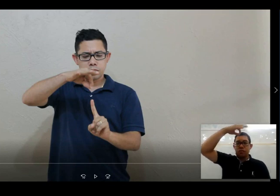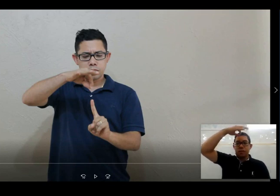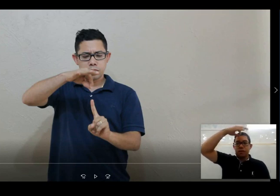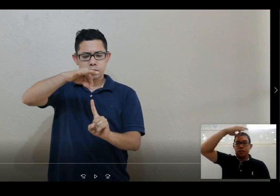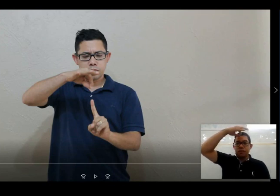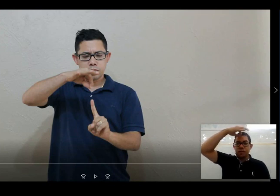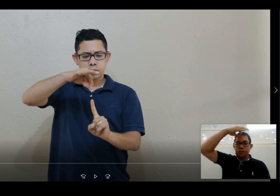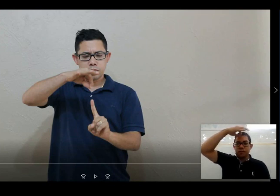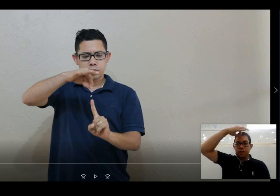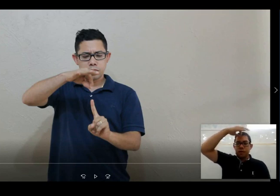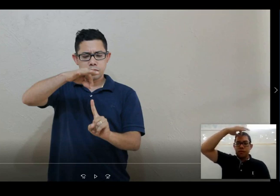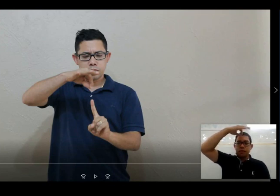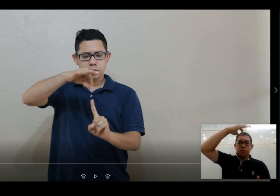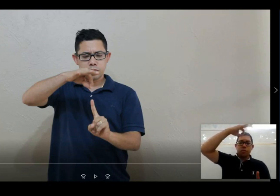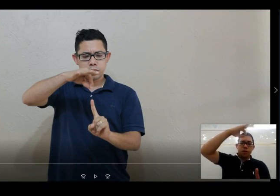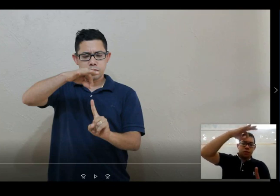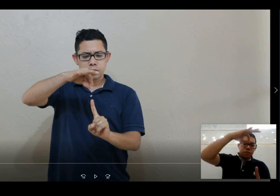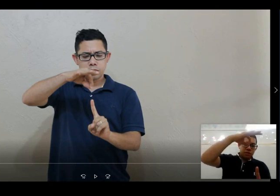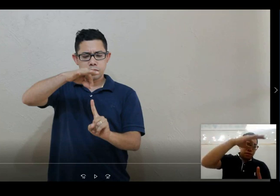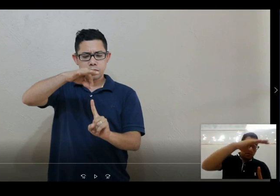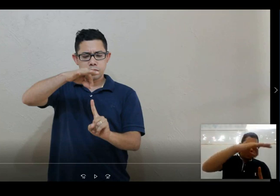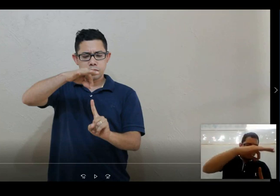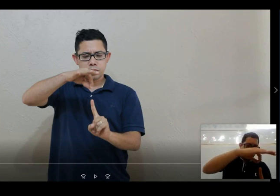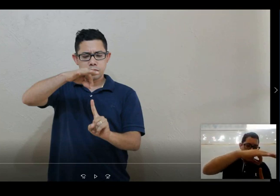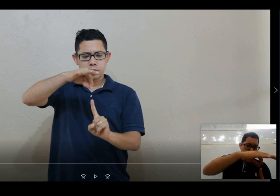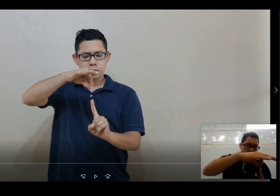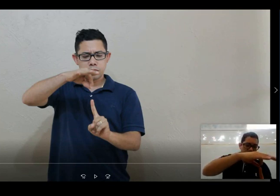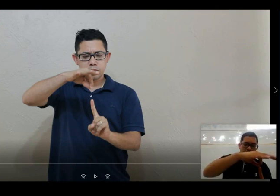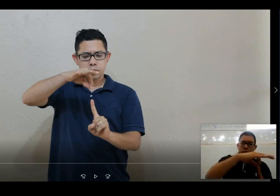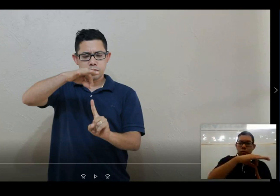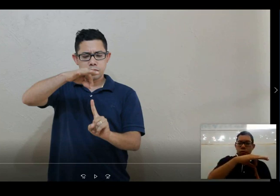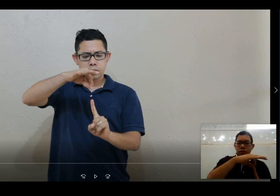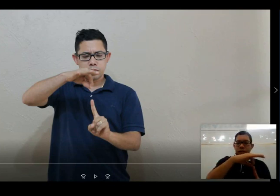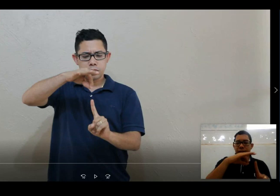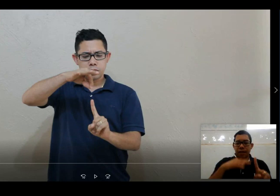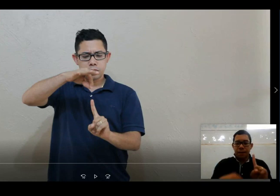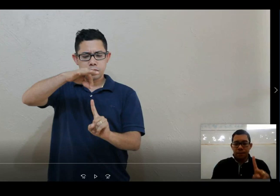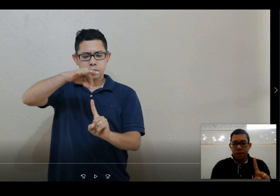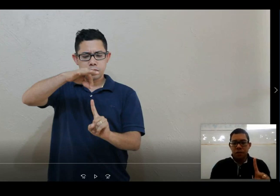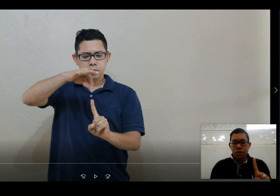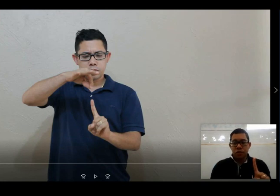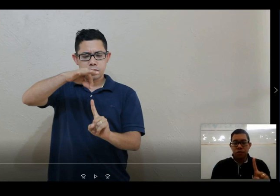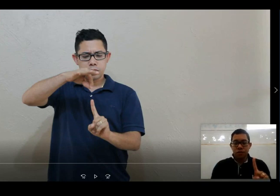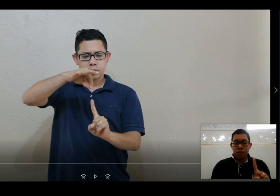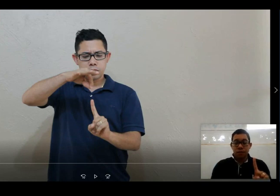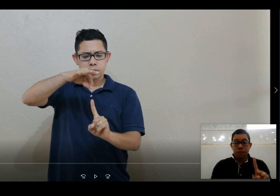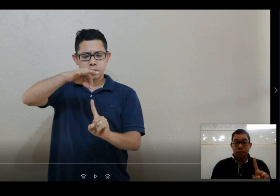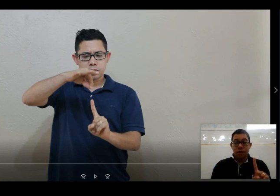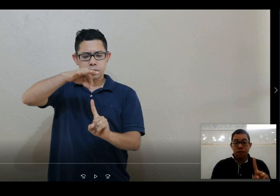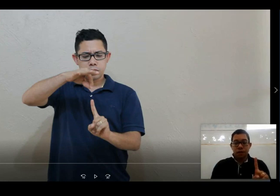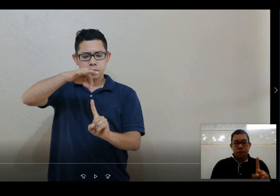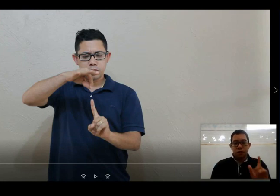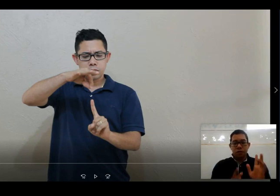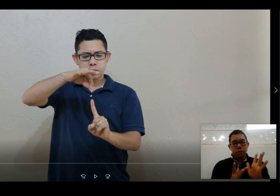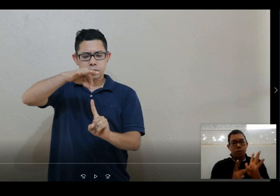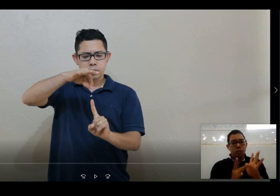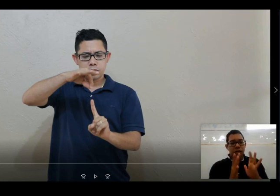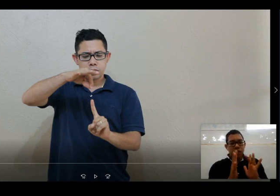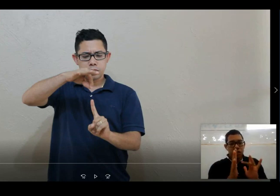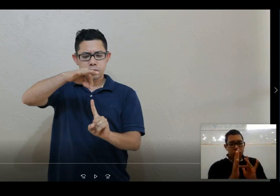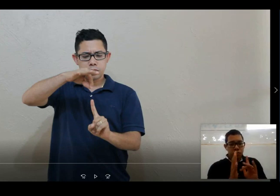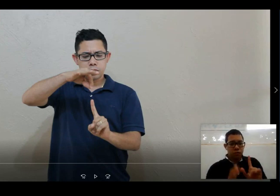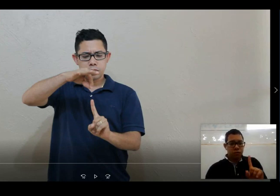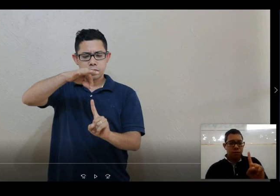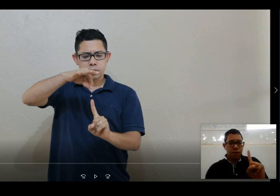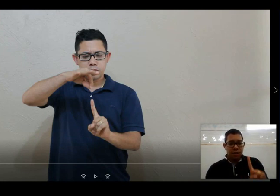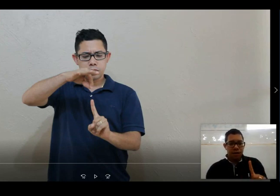sinal de Espírito Santo, e eu fiz que o Espírito Santo foi em quem? Em Jesus, certo? Então, como eu